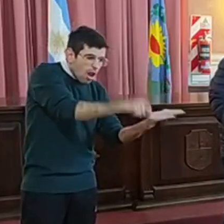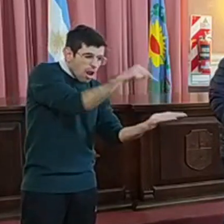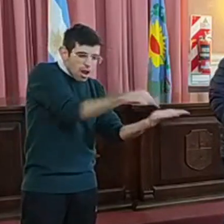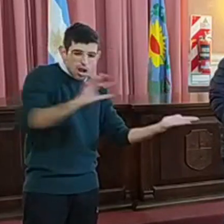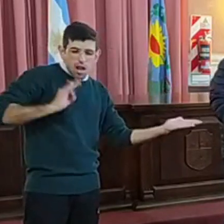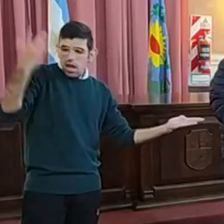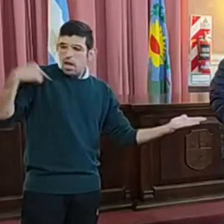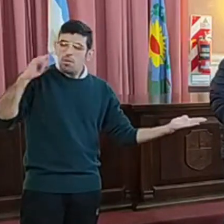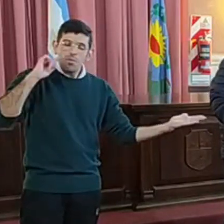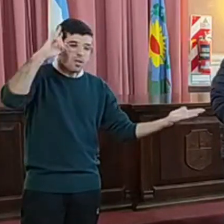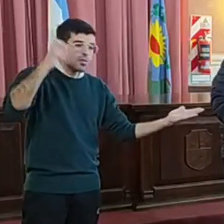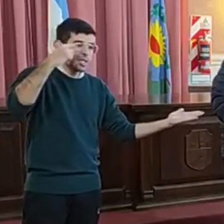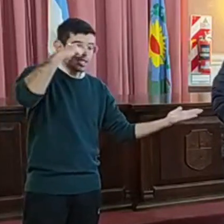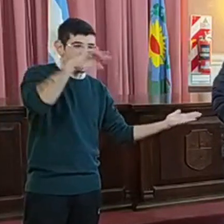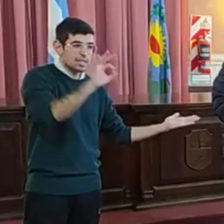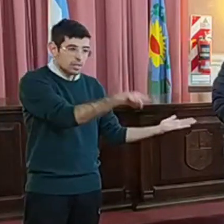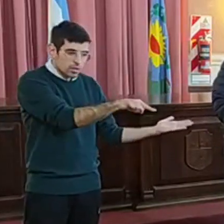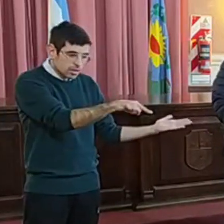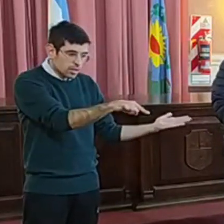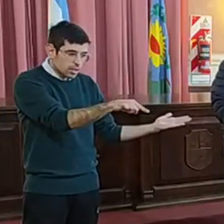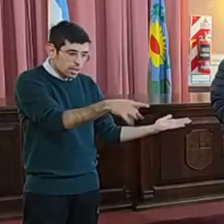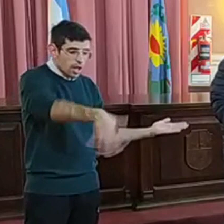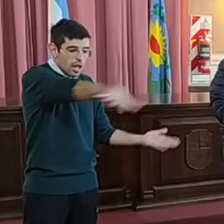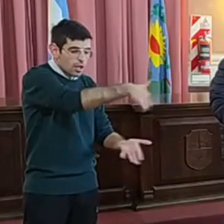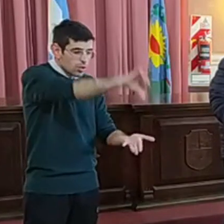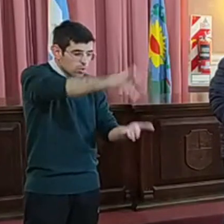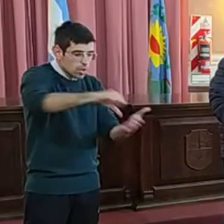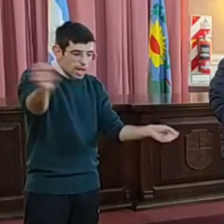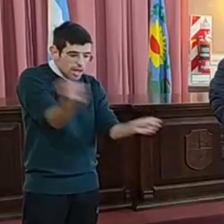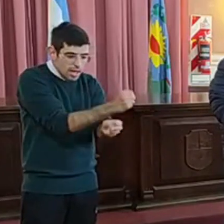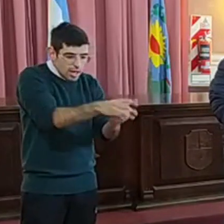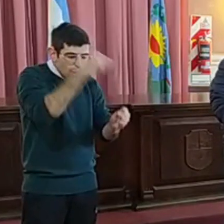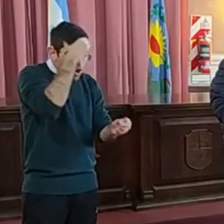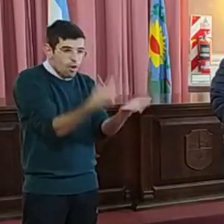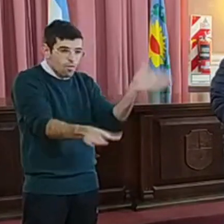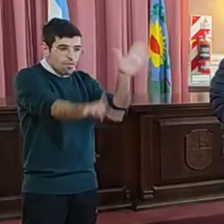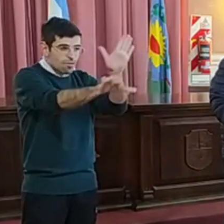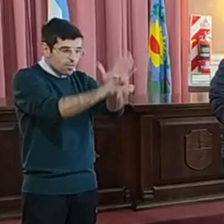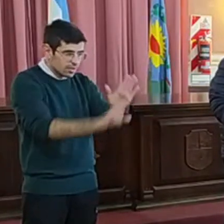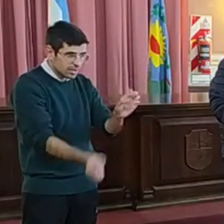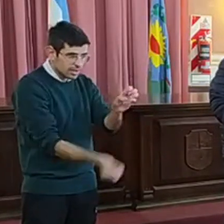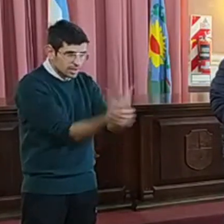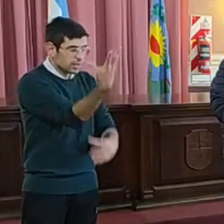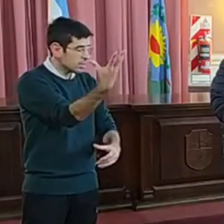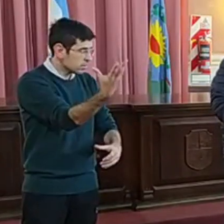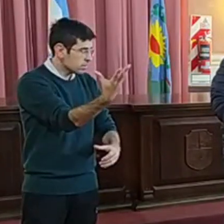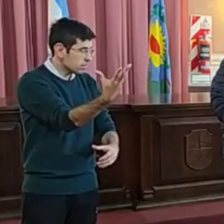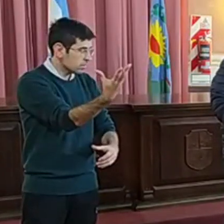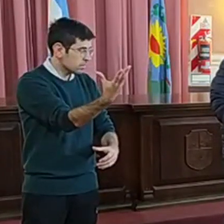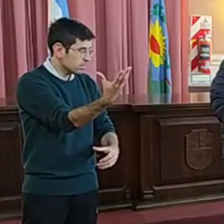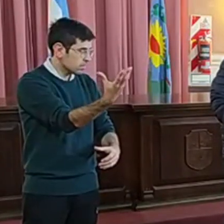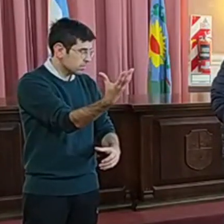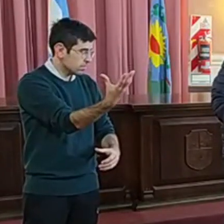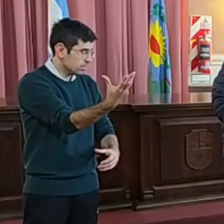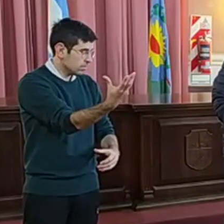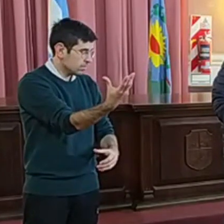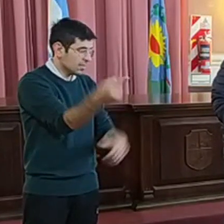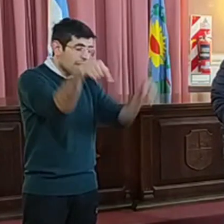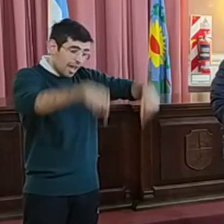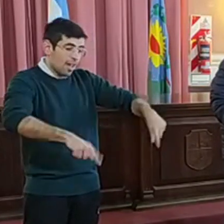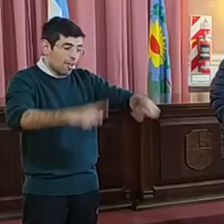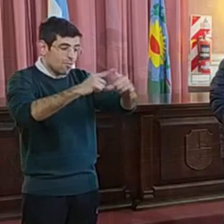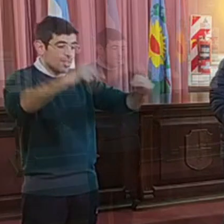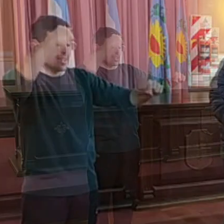convirtió en ciudad mediante una resolución oficial y es por eso que consideramos esa fecha como nuestro